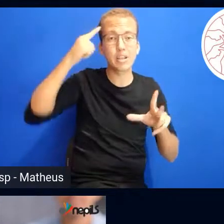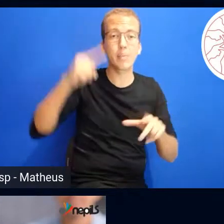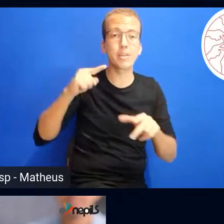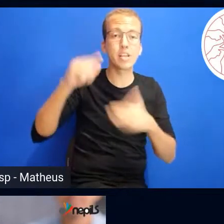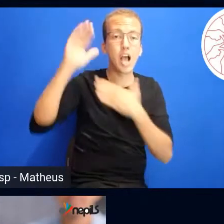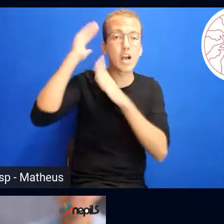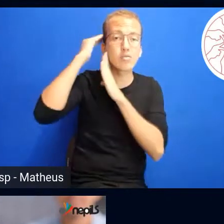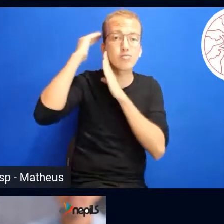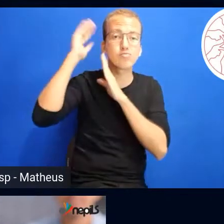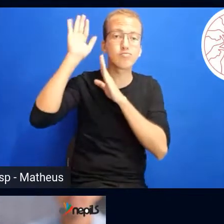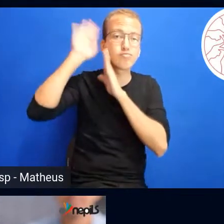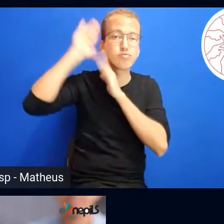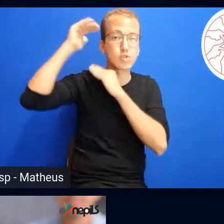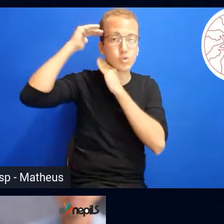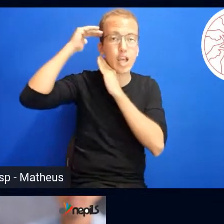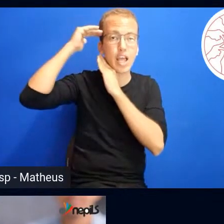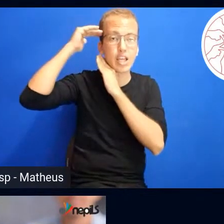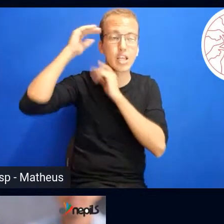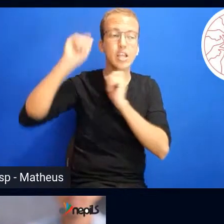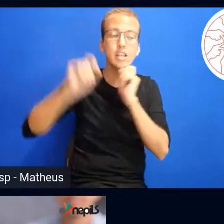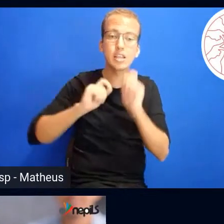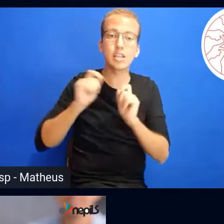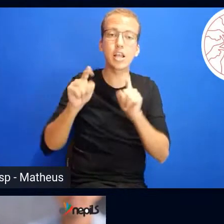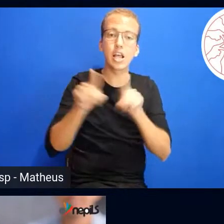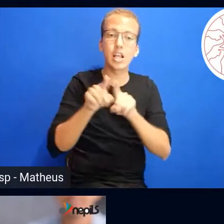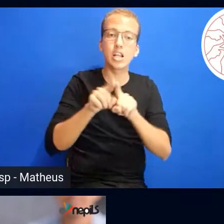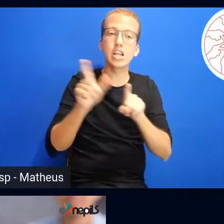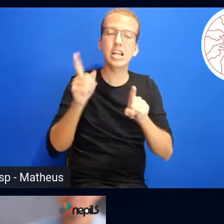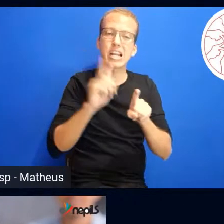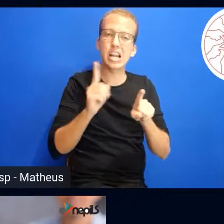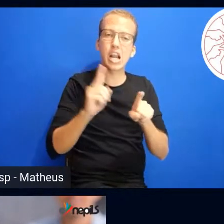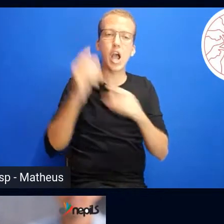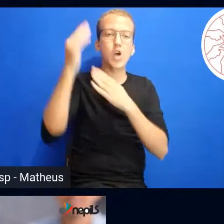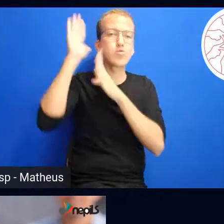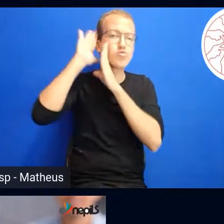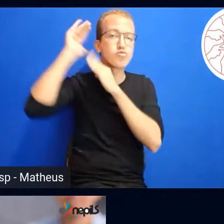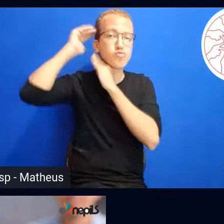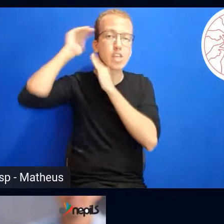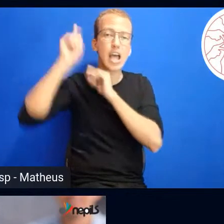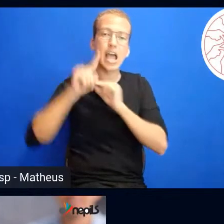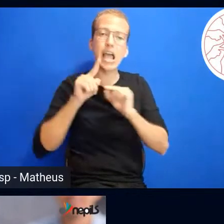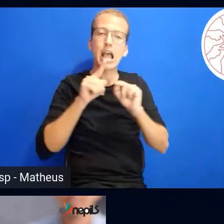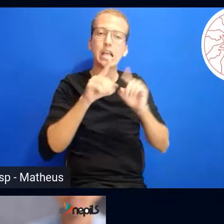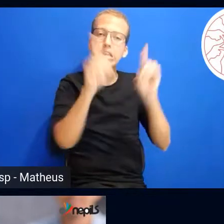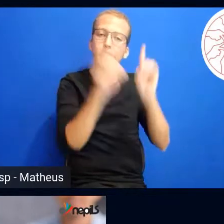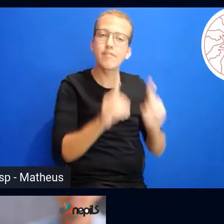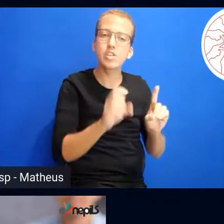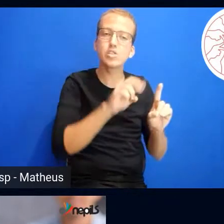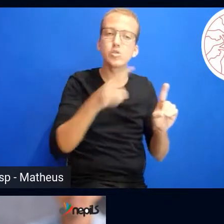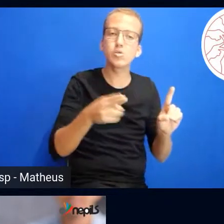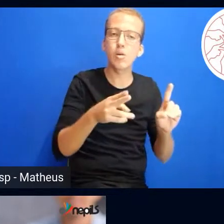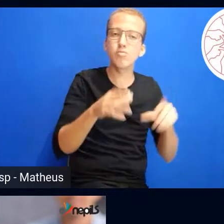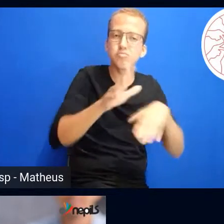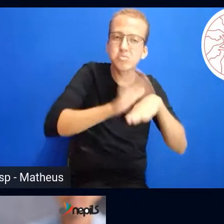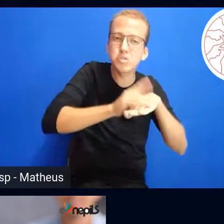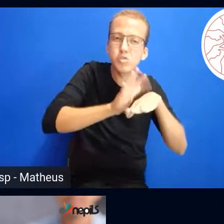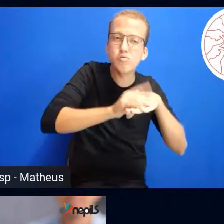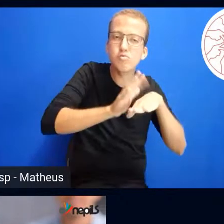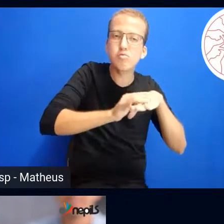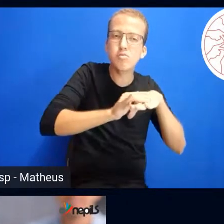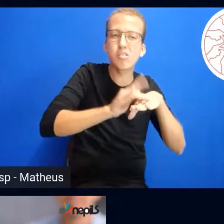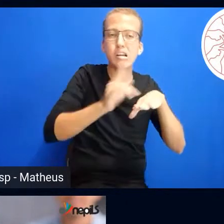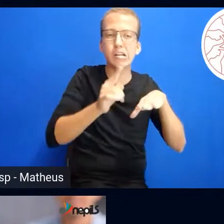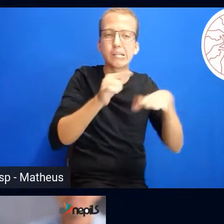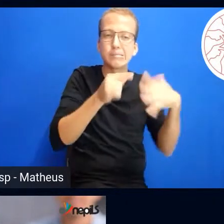né, e não eh do lugar da deficiência, da doença, porque o surdo ele